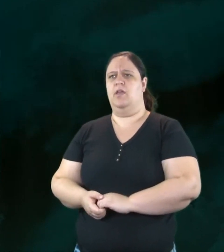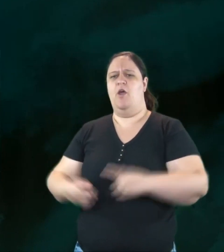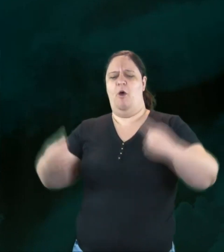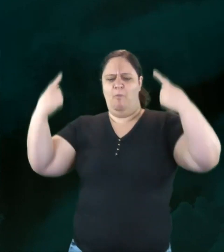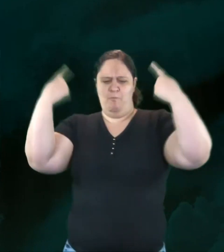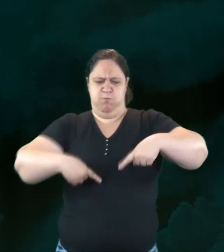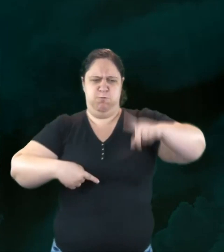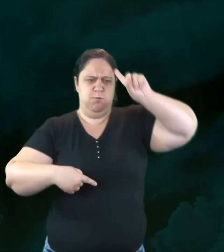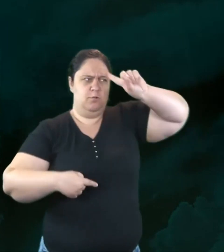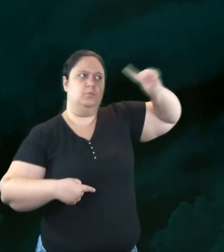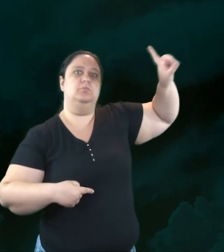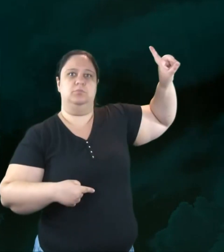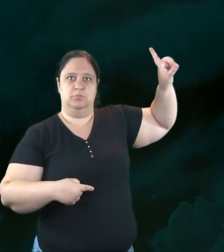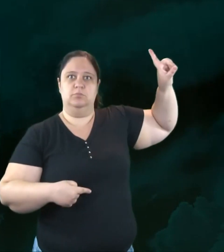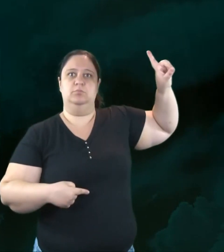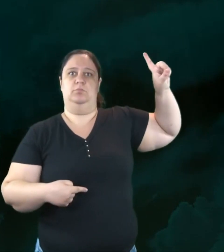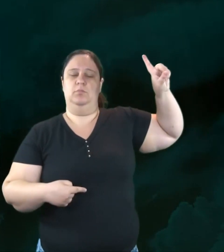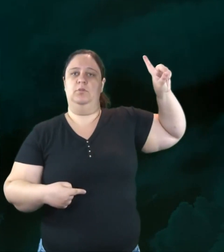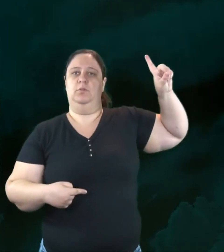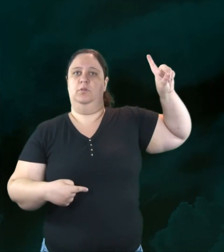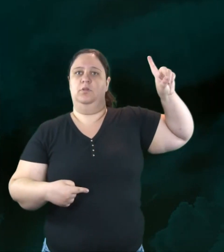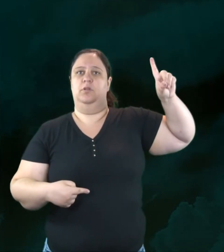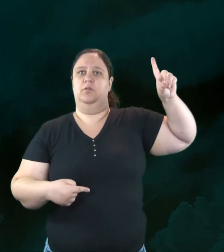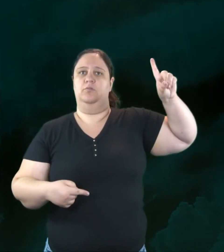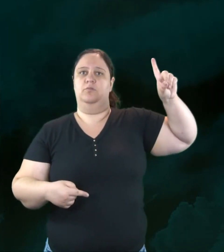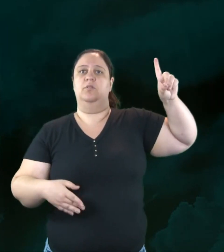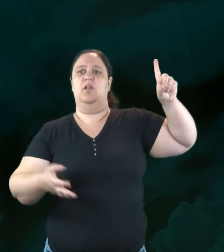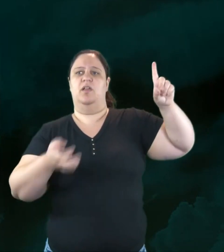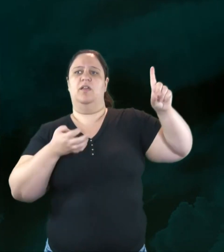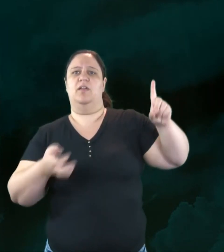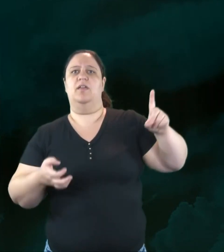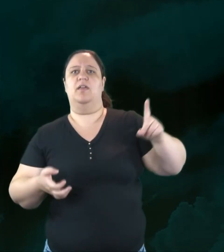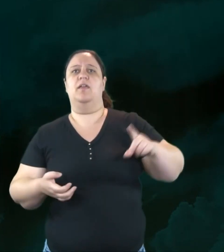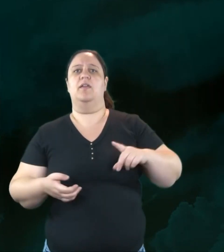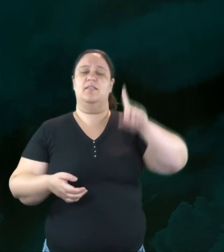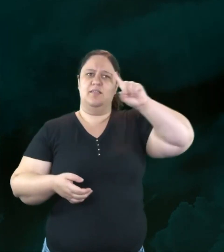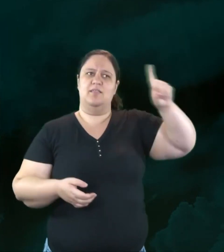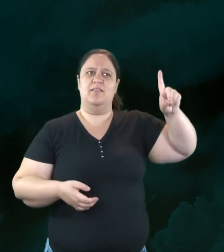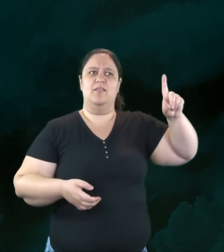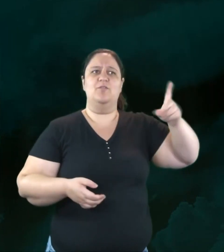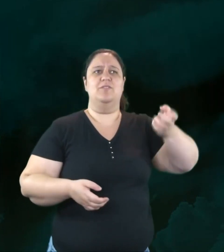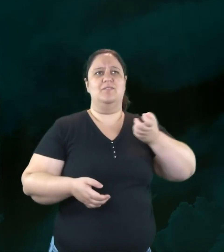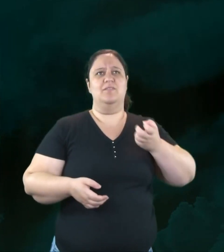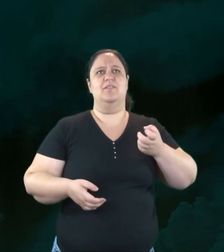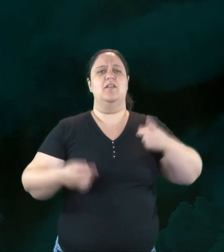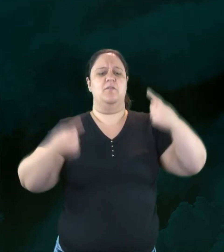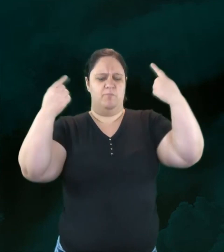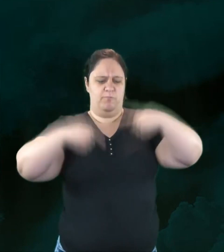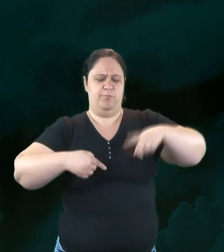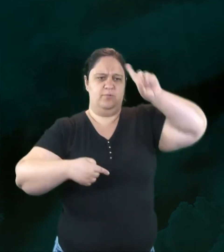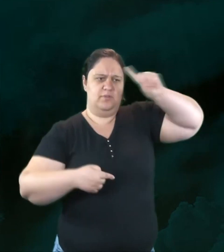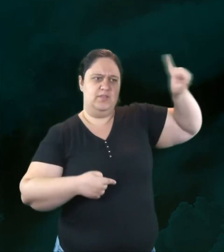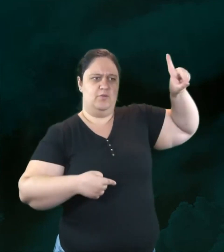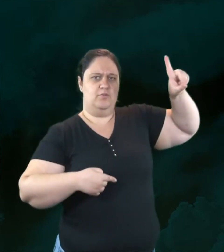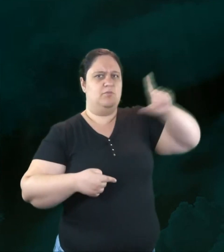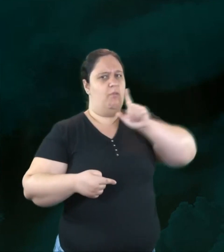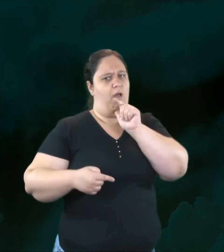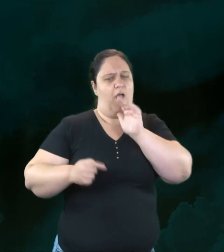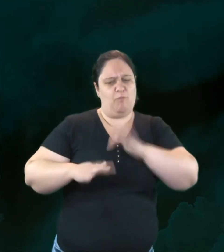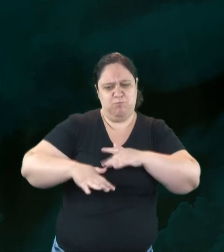Deus para destruir o homem novamente com o dilúvio. Então, quando a Torre de Babel foi